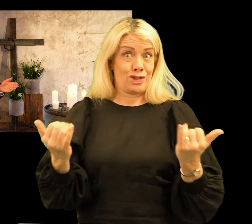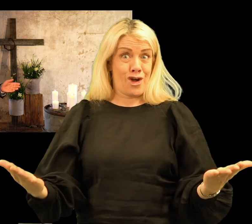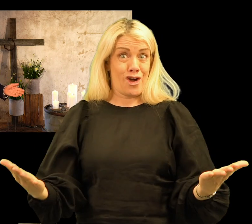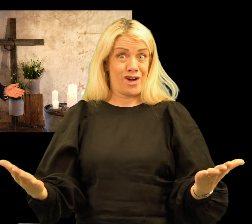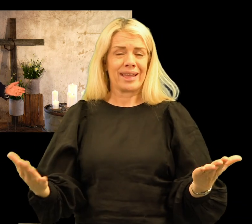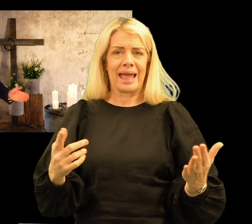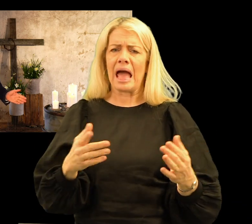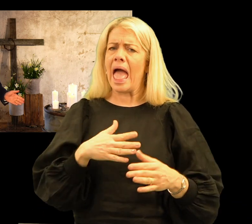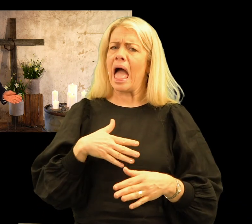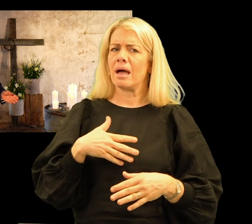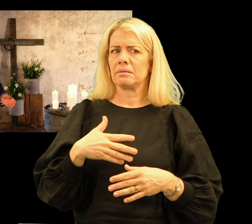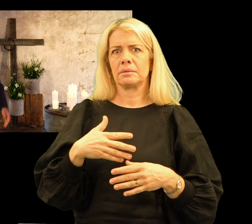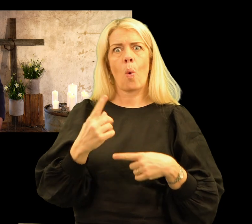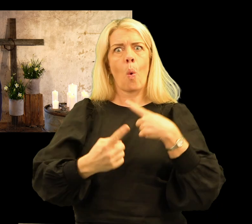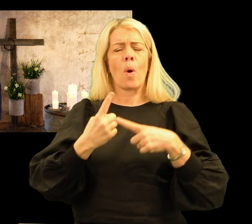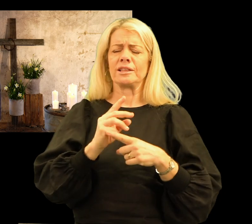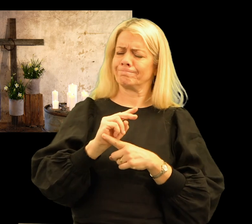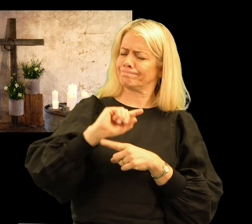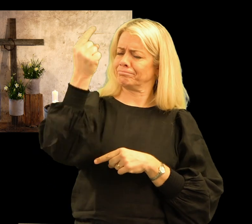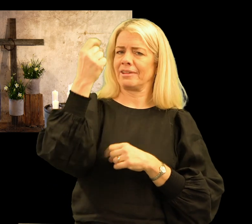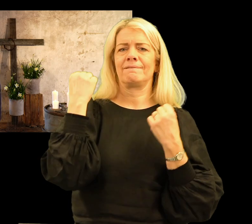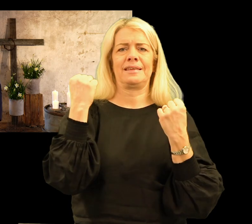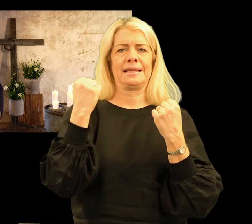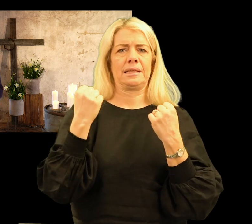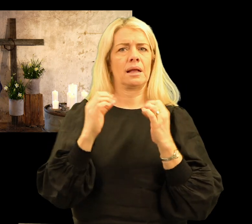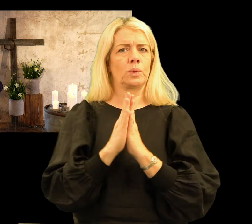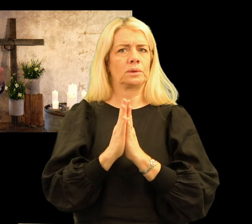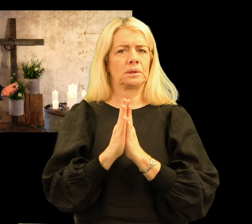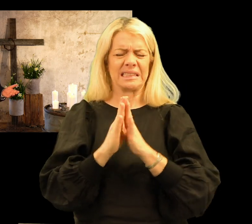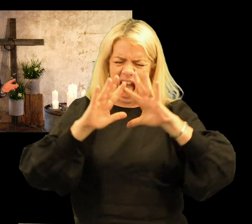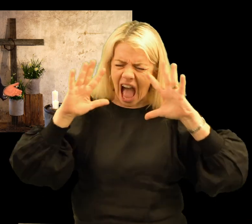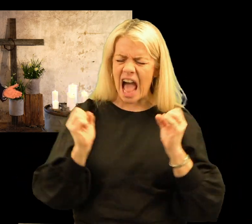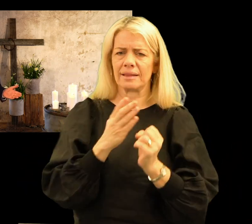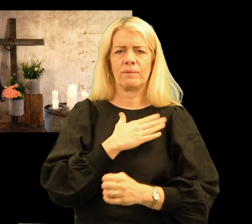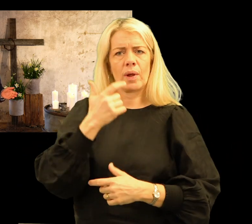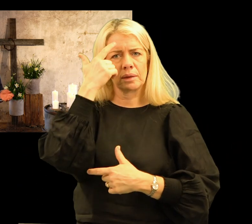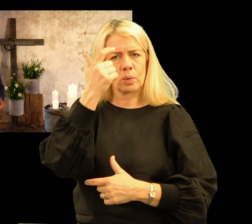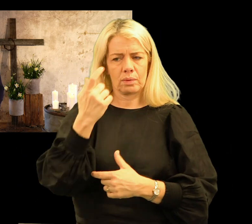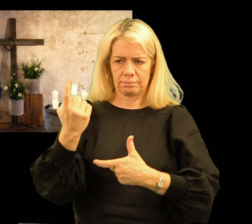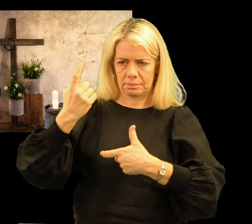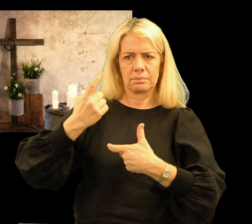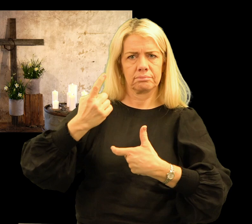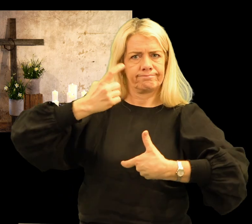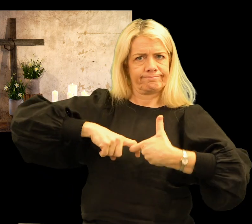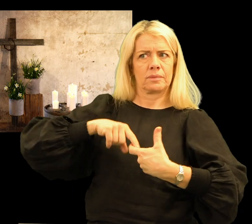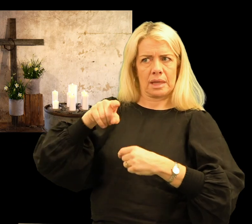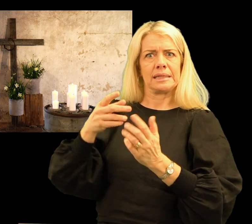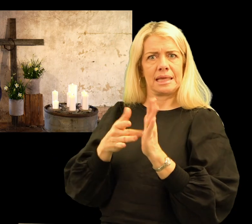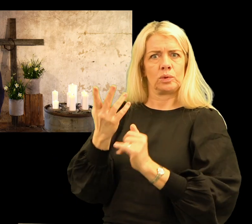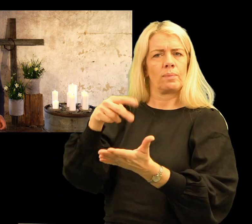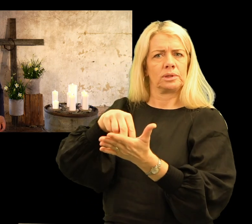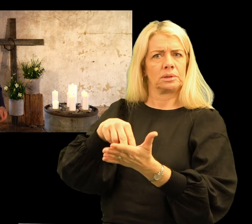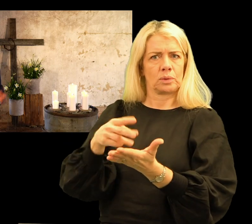här gudstjänsten idag är årets viktigaste gudstjänst för oss. Allt i vår tro hänger på att Jesus Kristus